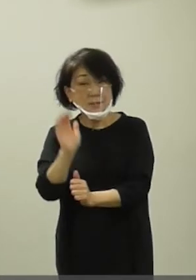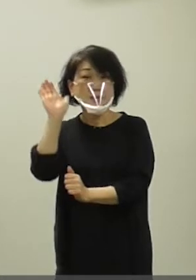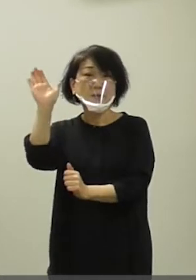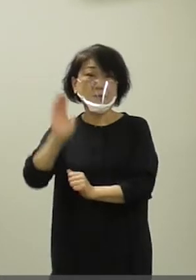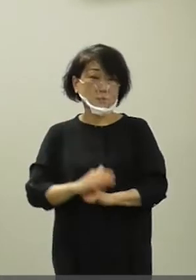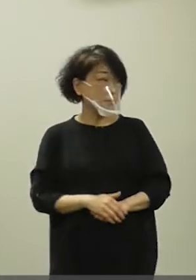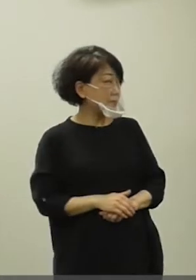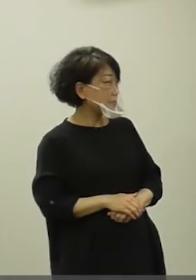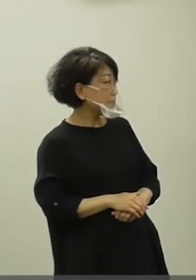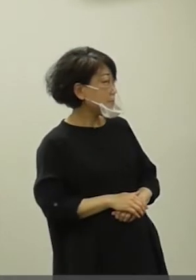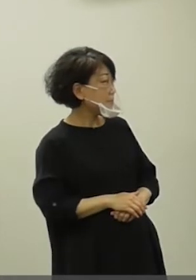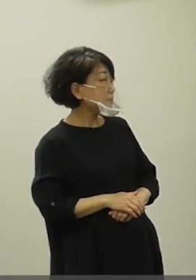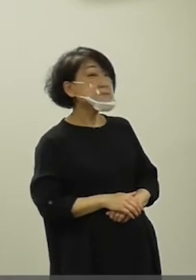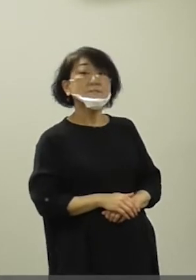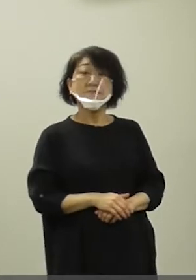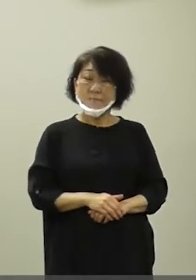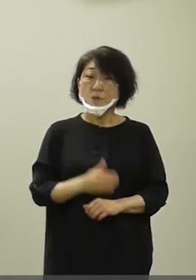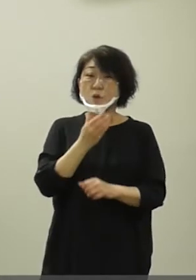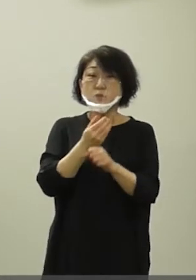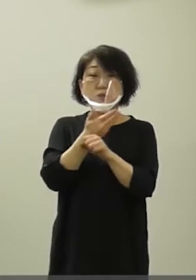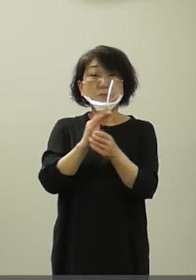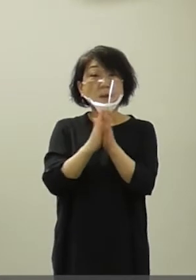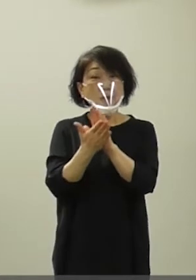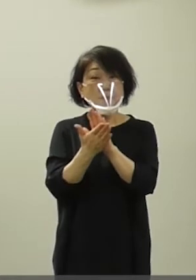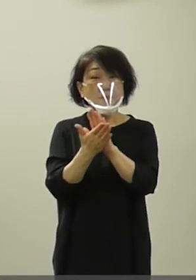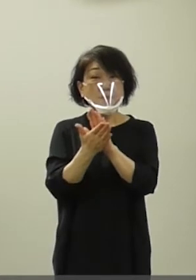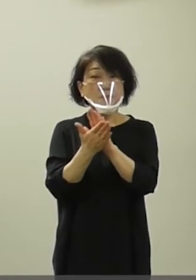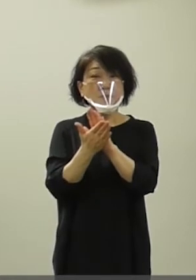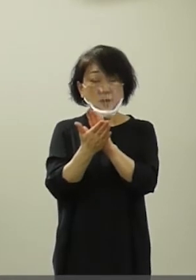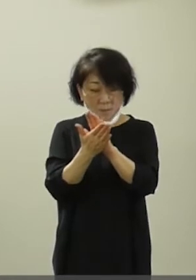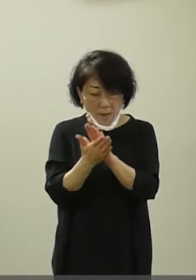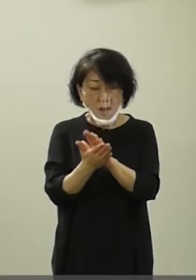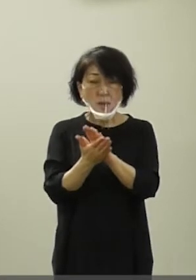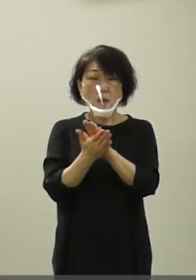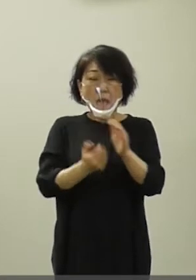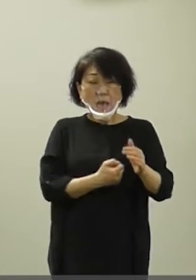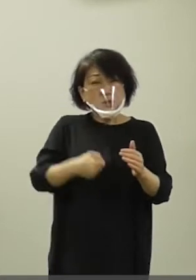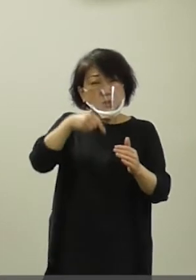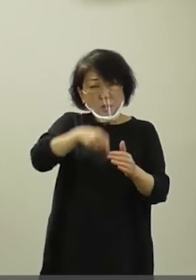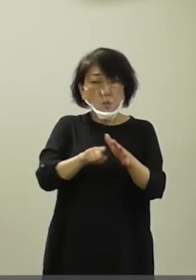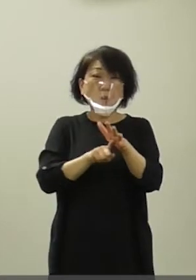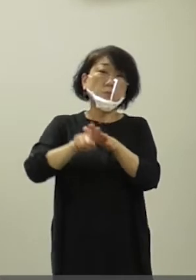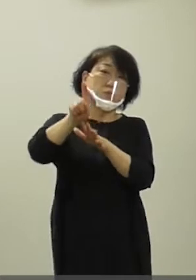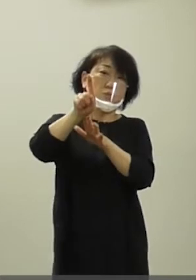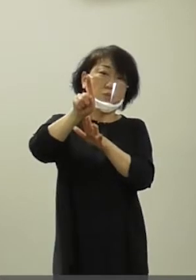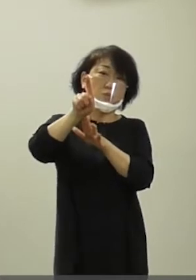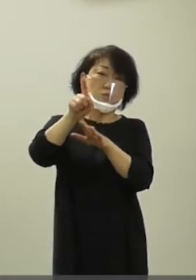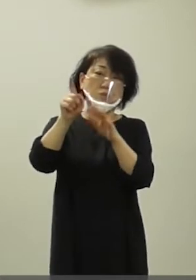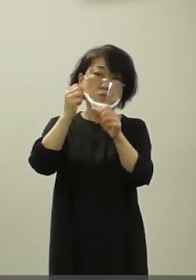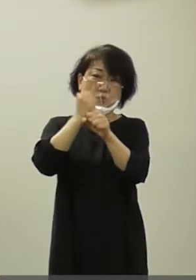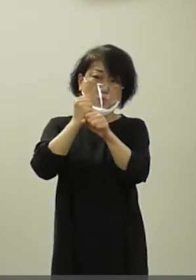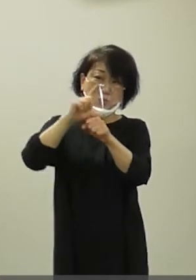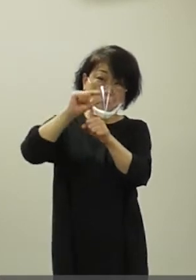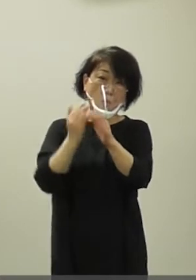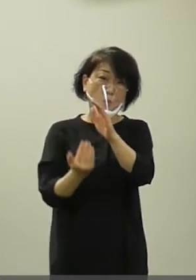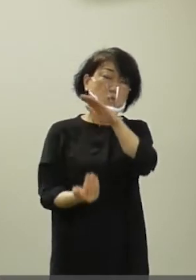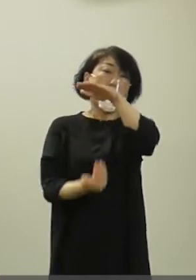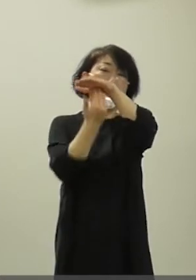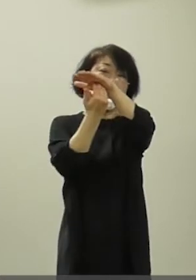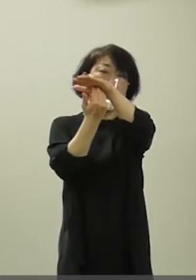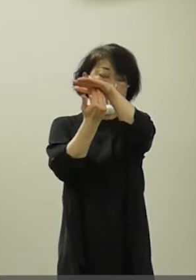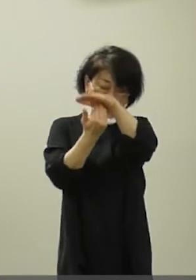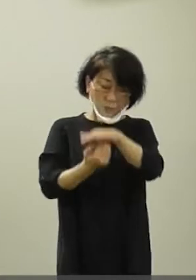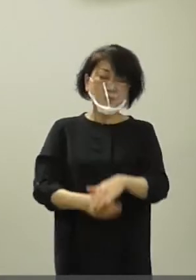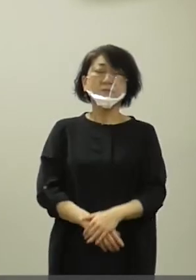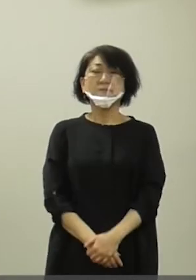福島県は全国でもあってプラスするのでおいしいよ腹をくくっているあり